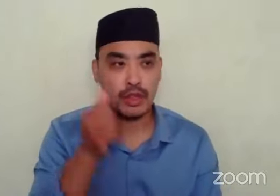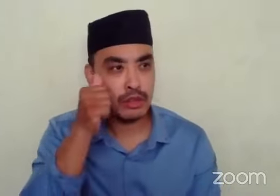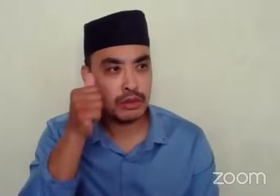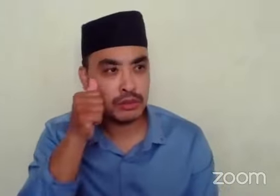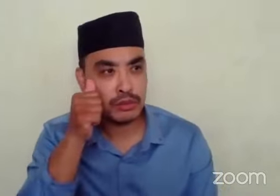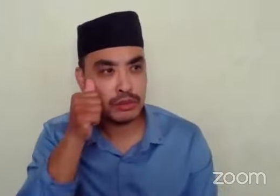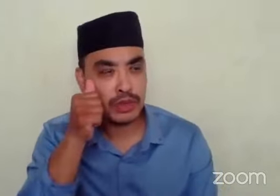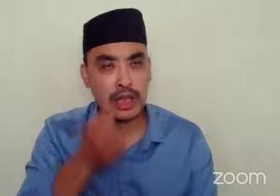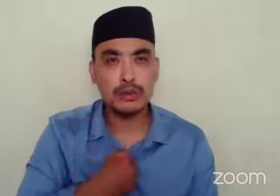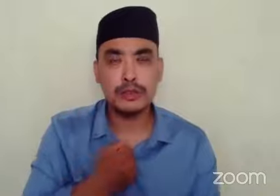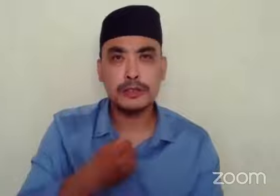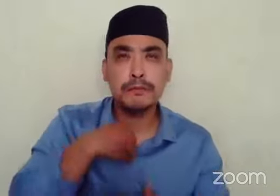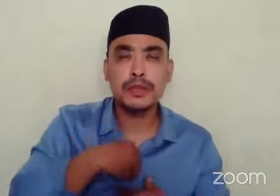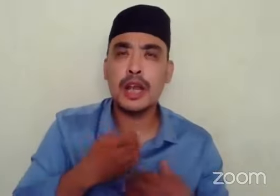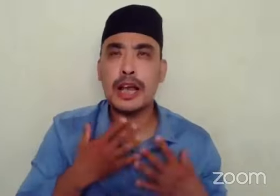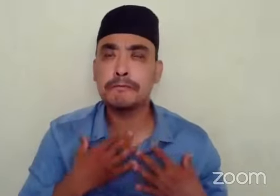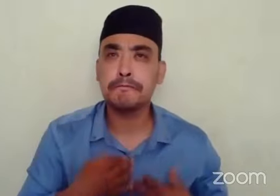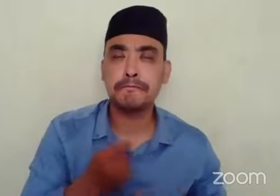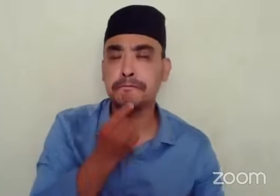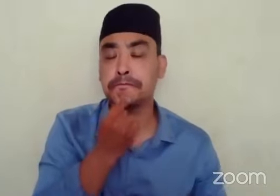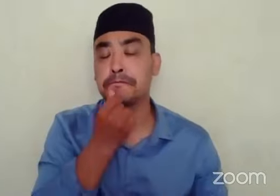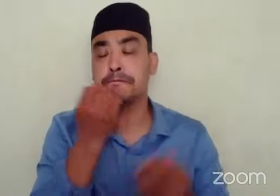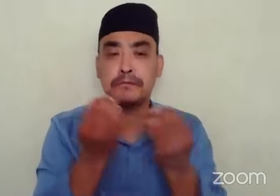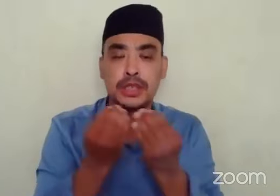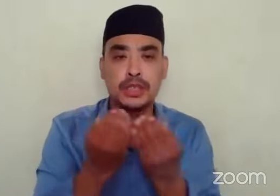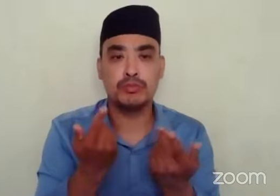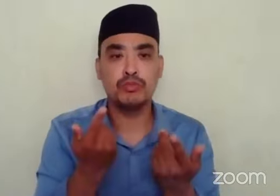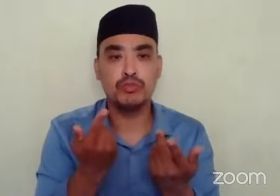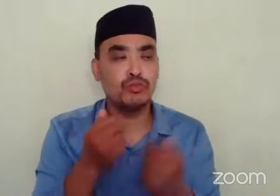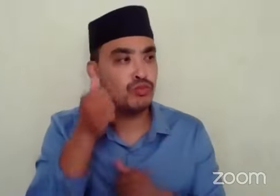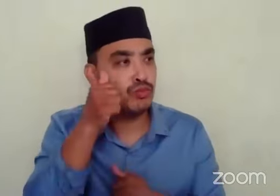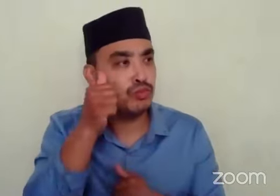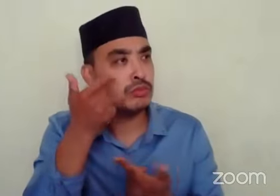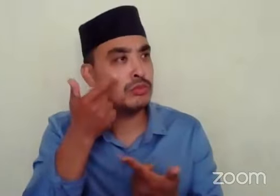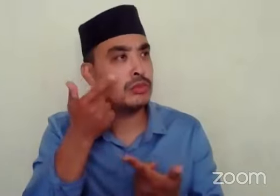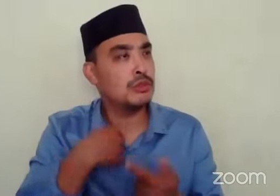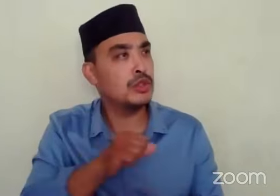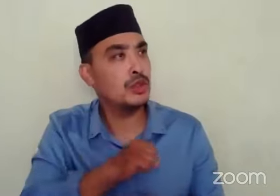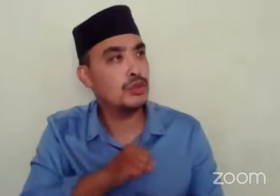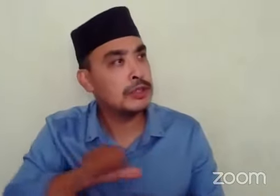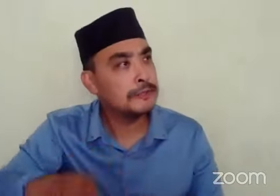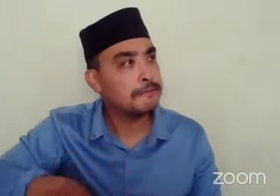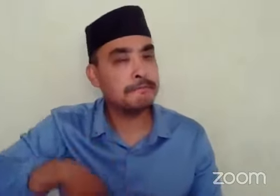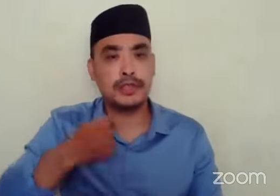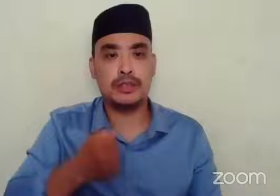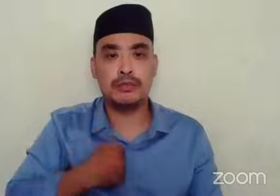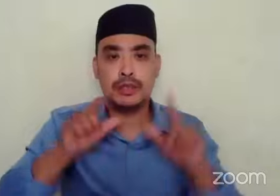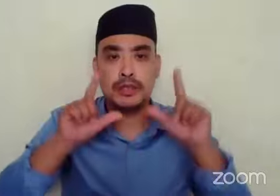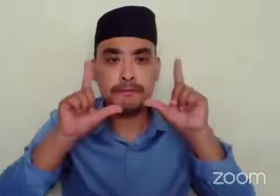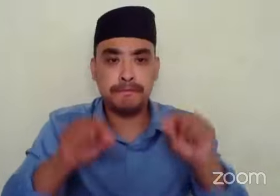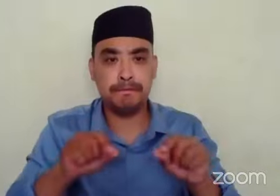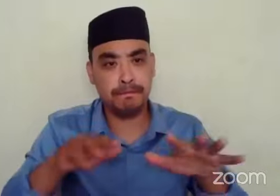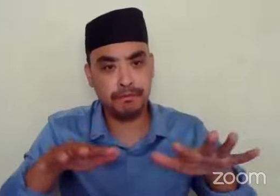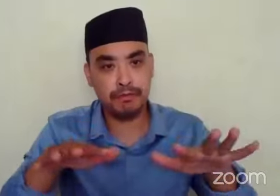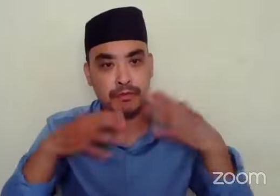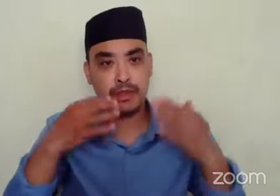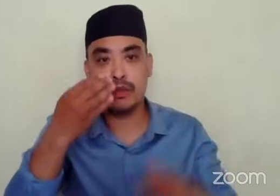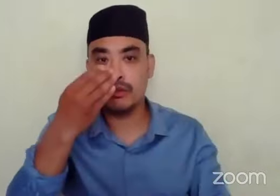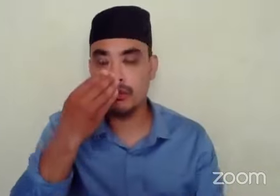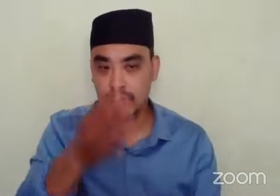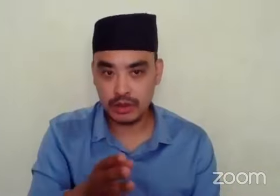आउँछ, जुन यो आनन्दका कुराहरू आउँछन्, यो अनुभूति चाहिँ हाम्रो यौन जीवनमा चाहिँ एकदमै धेरै प्रभाव पारेको